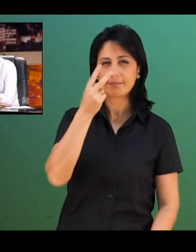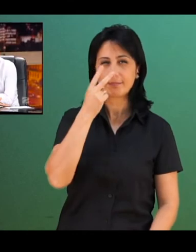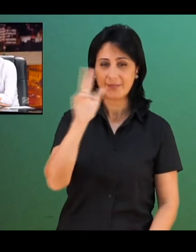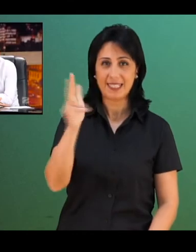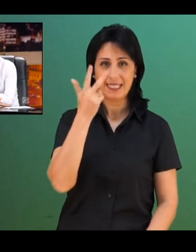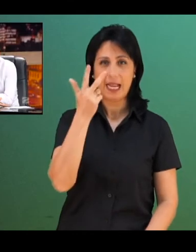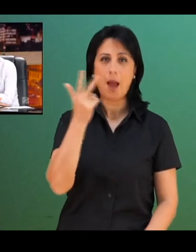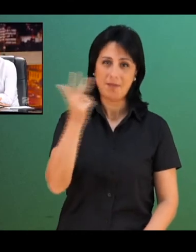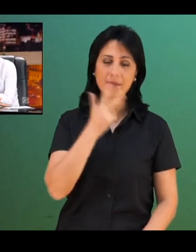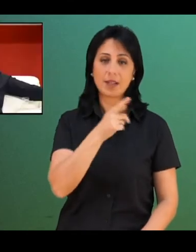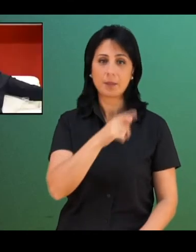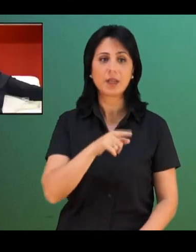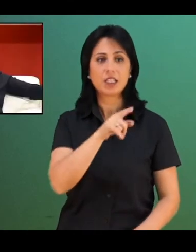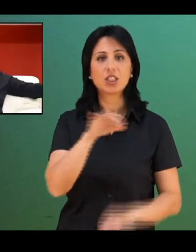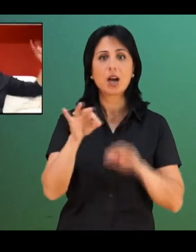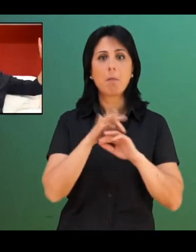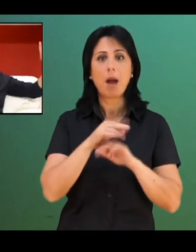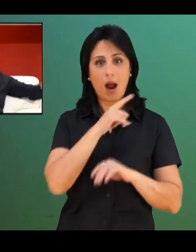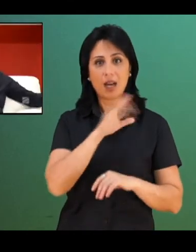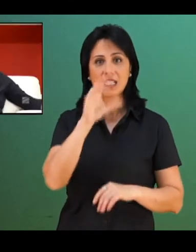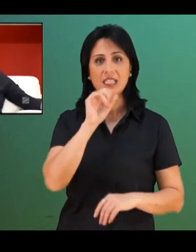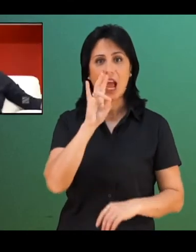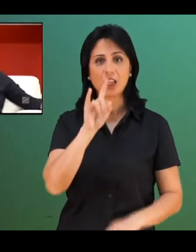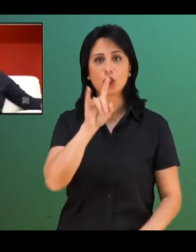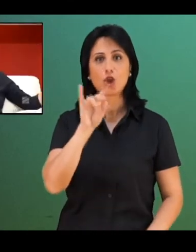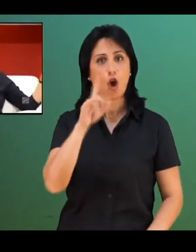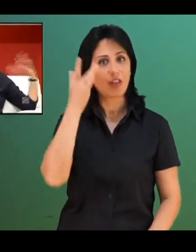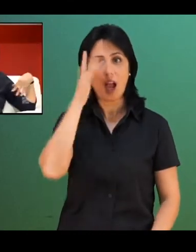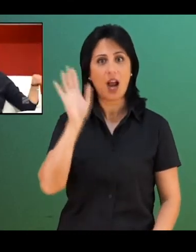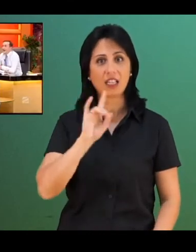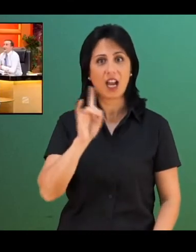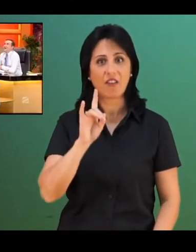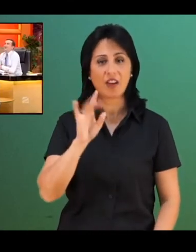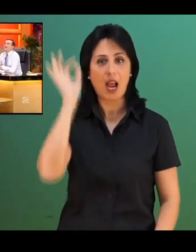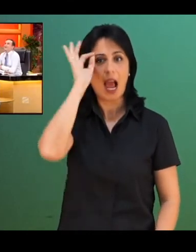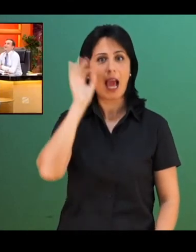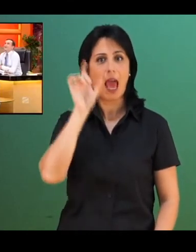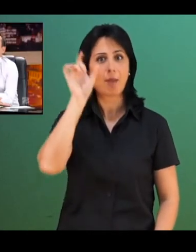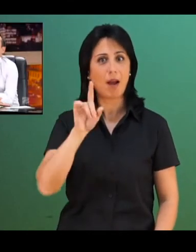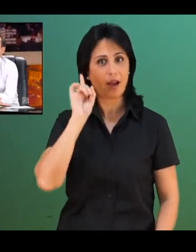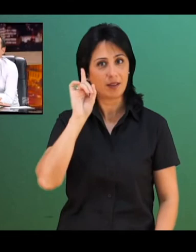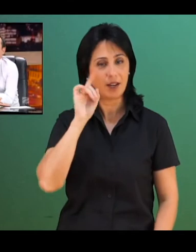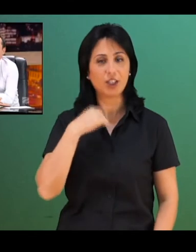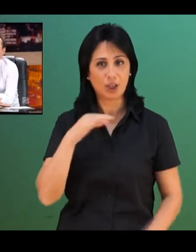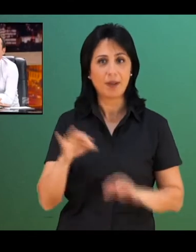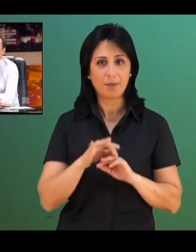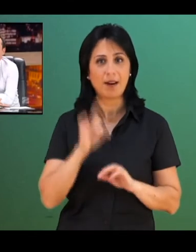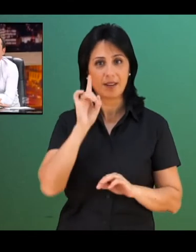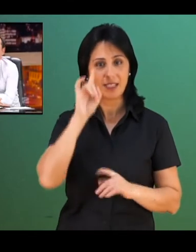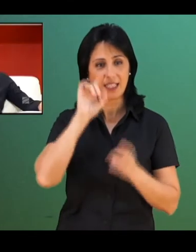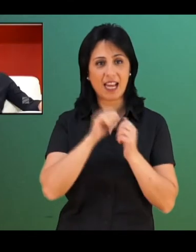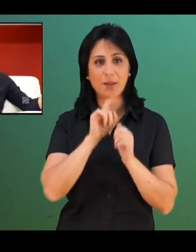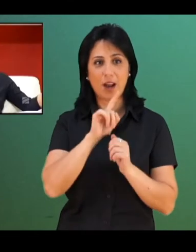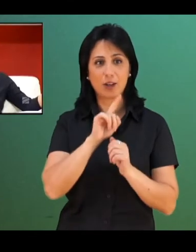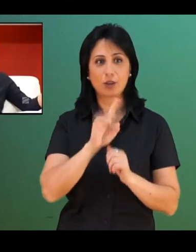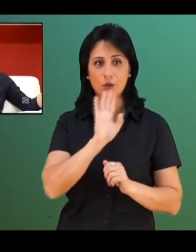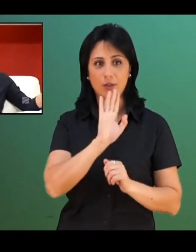მერე გერმანელი გერმანელი მარა გერმანელი მაგის იმედი გერმანი ისიმედი მეცმა